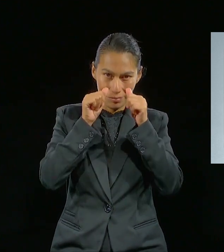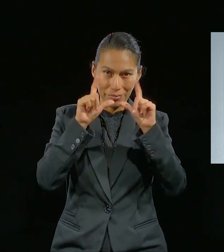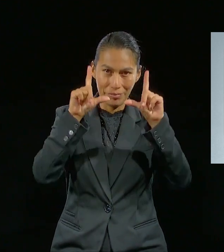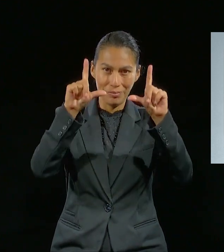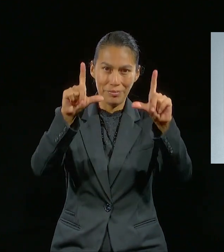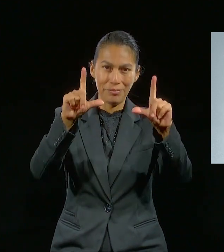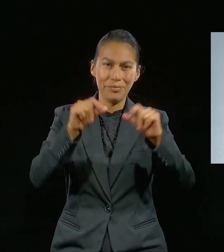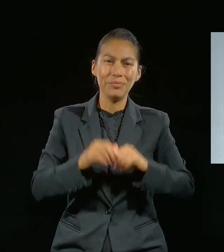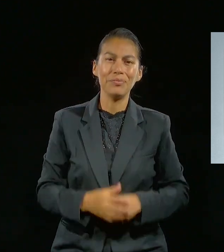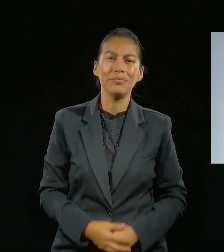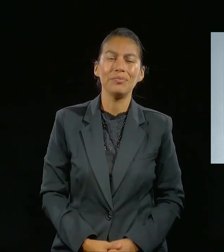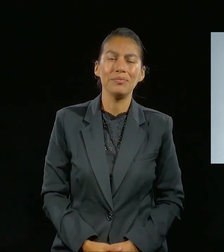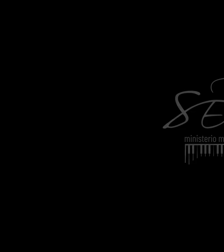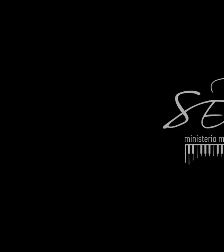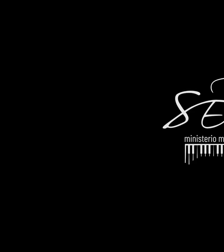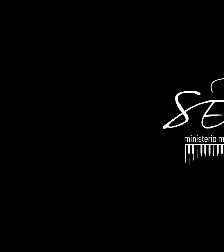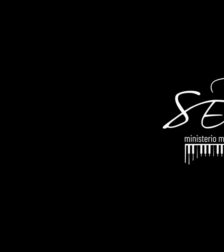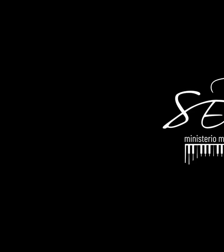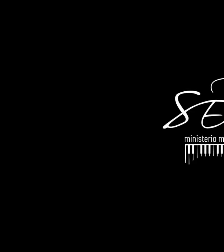Dios. Escuchemos.